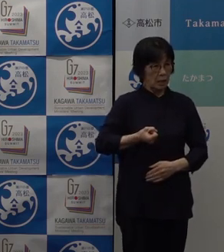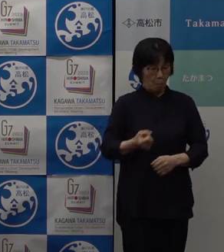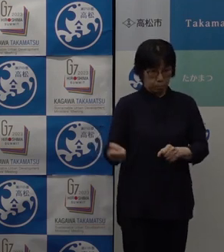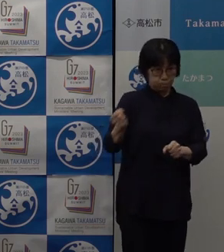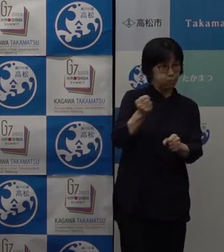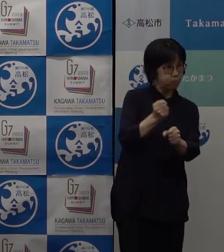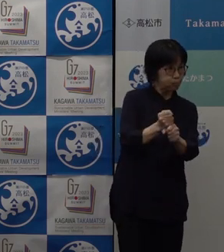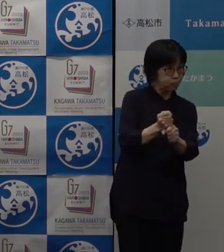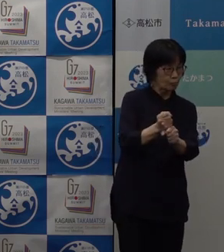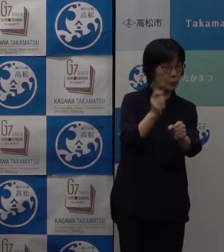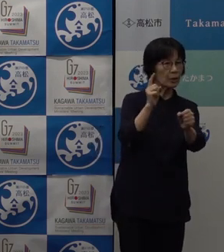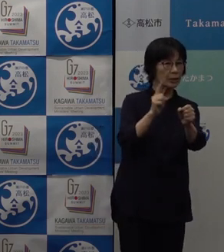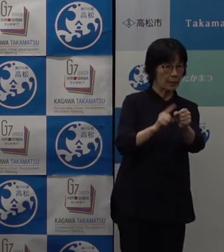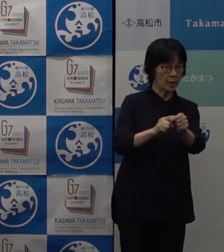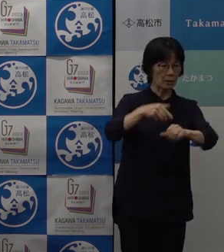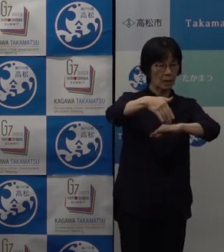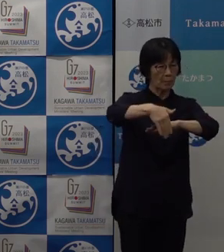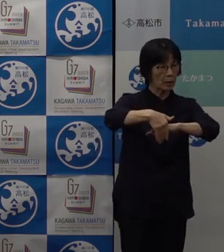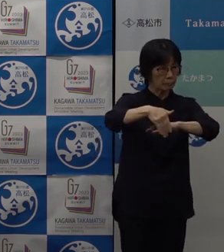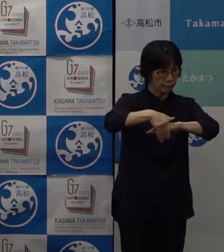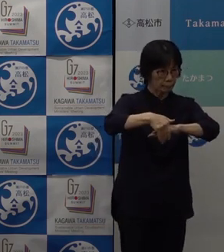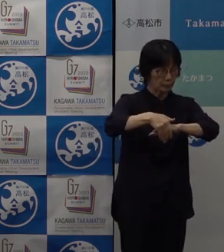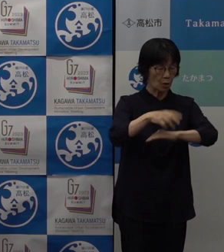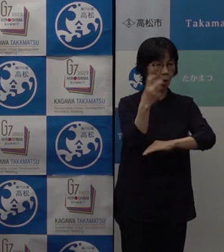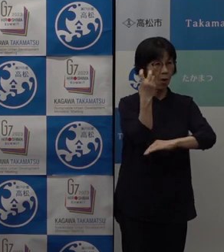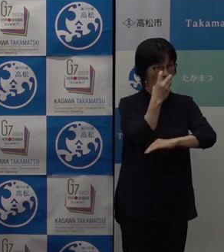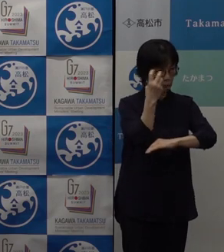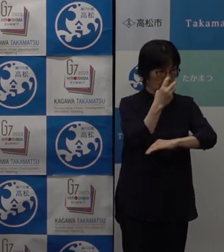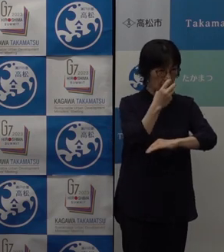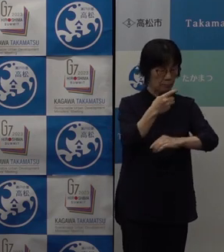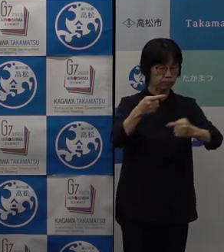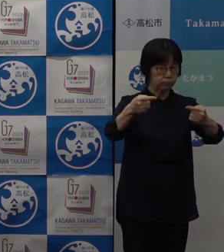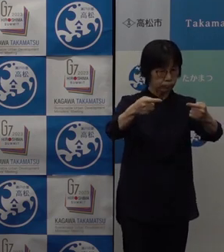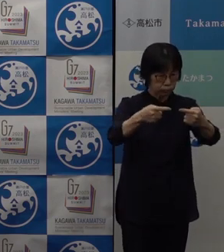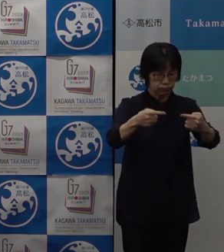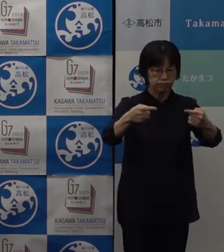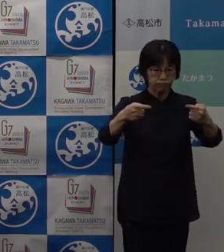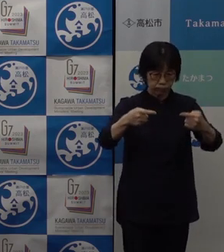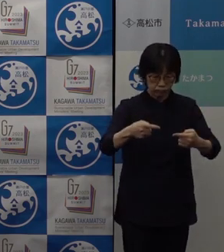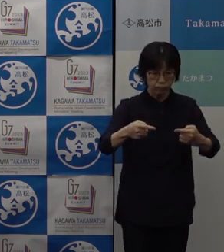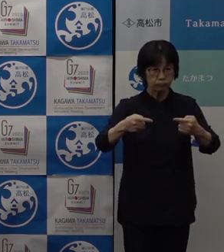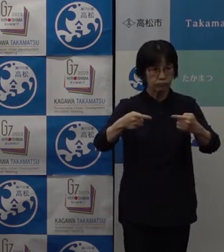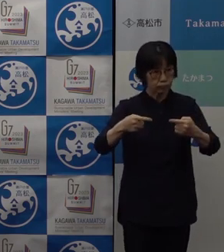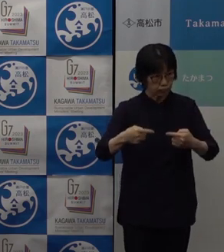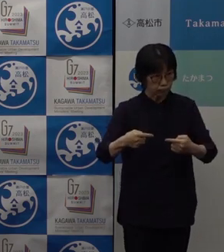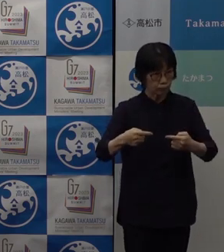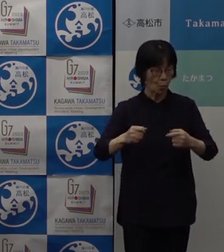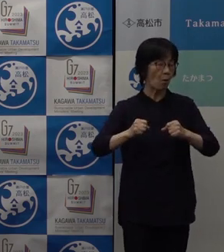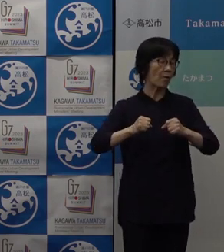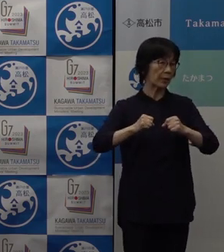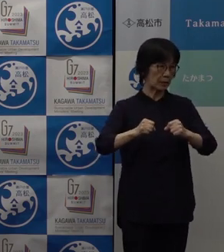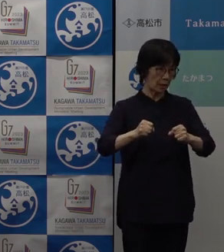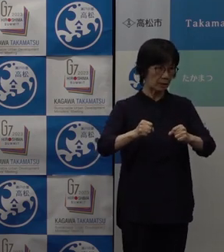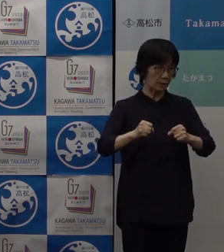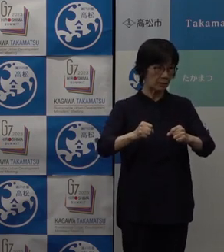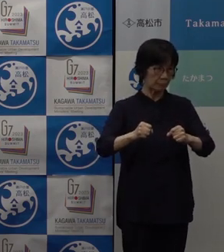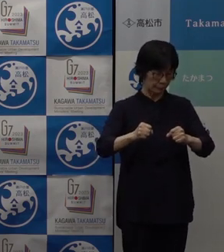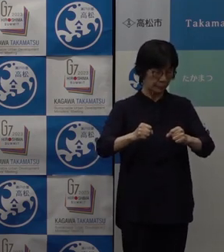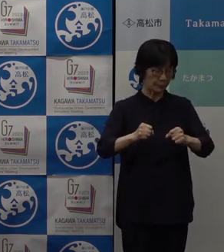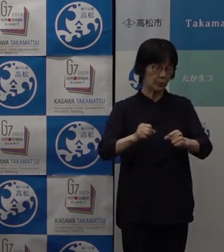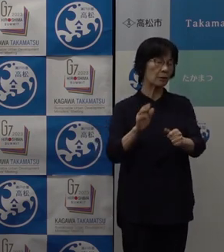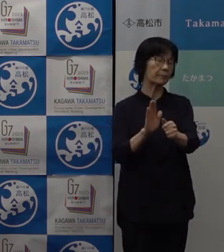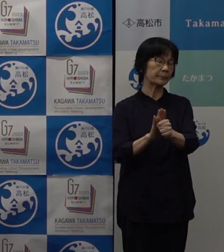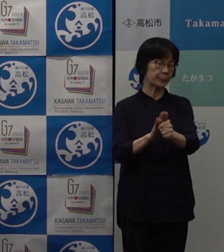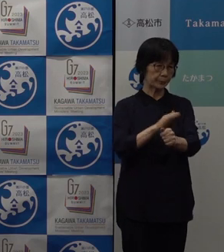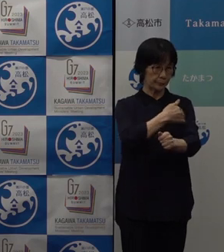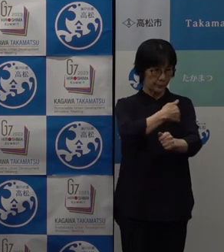今後とも支援窓口での確認作業といったものを一つ一つ確実に行いながら、引き続き適切な支援ができる